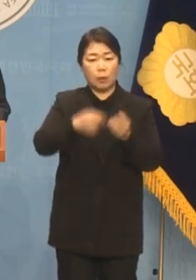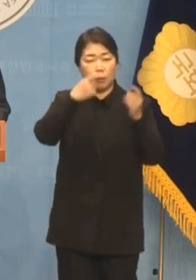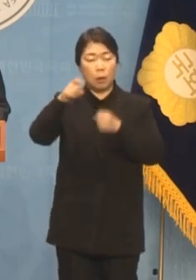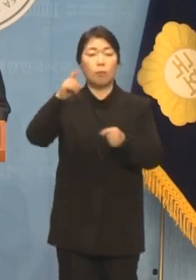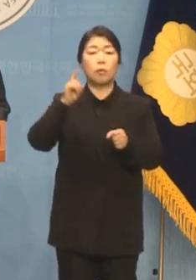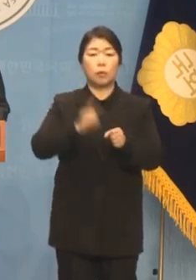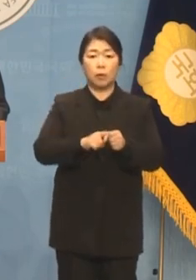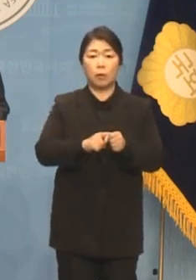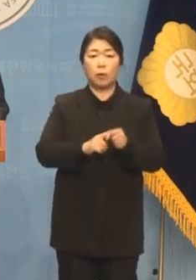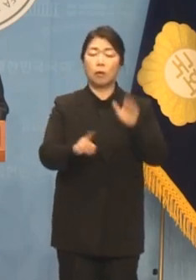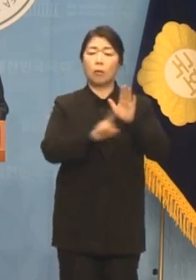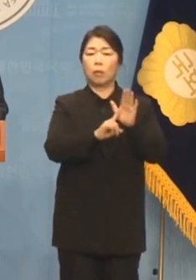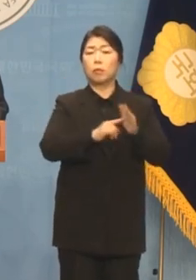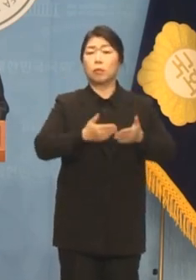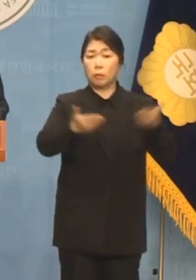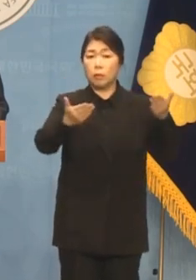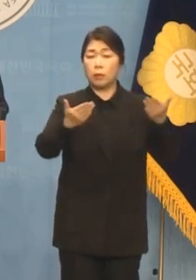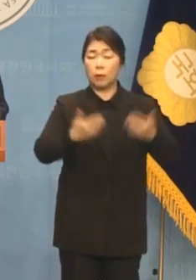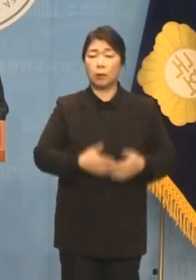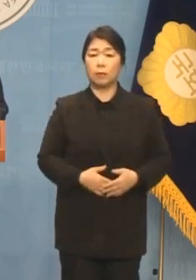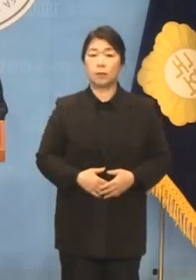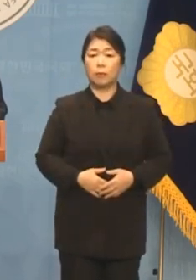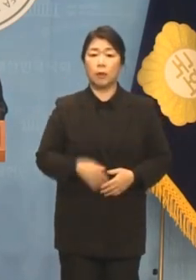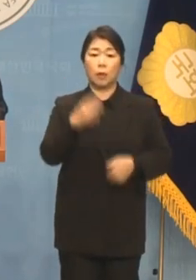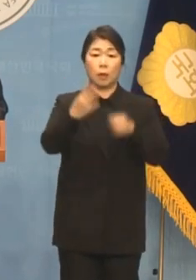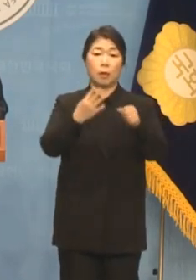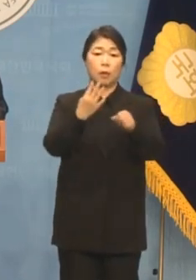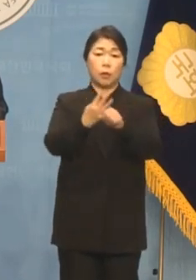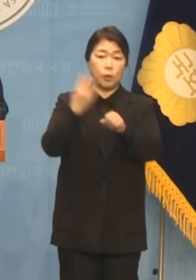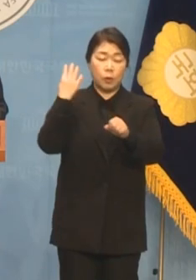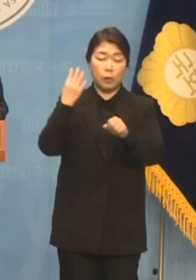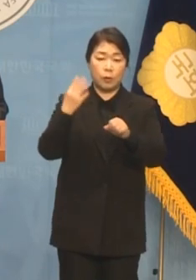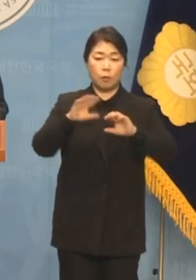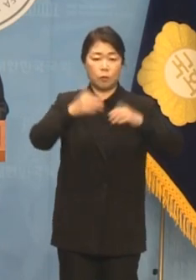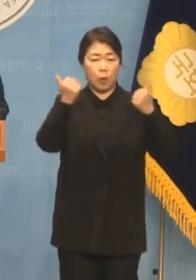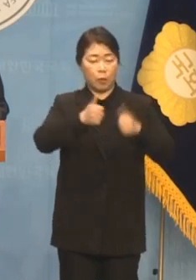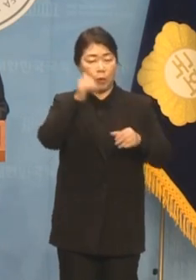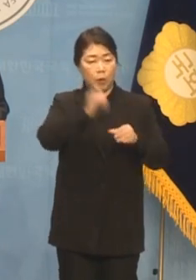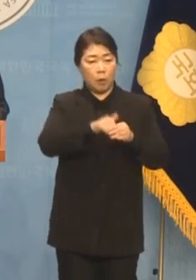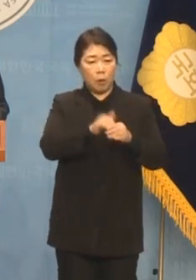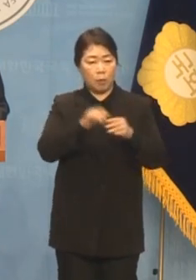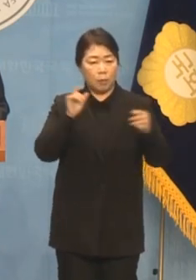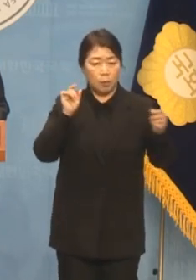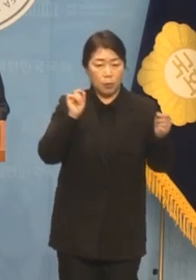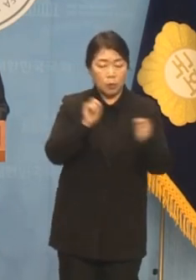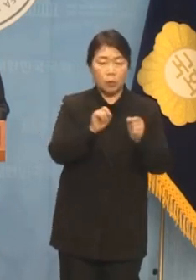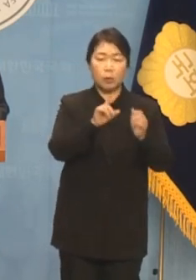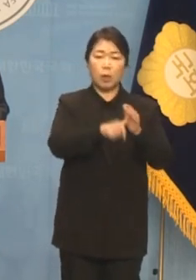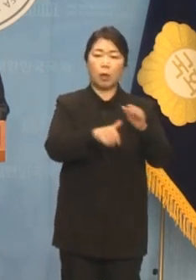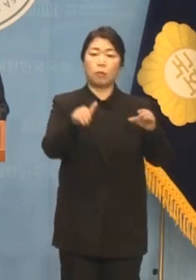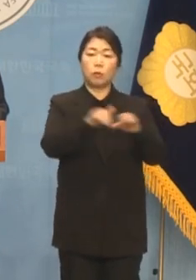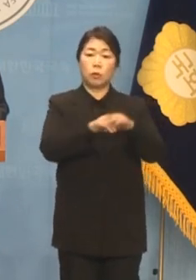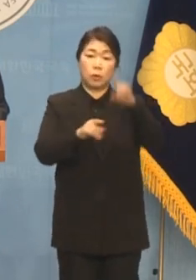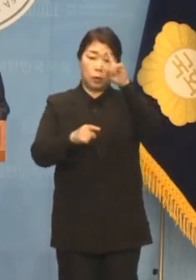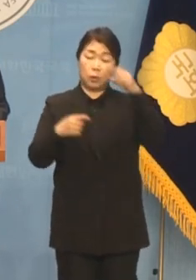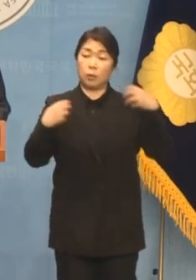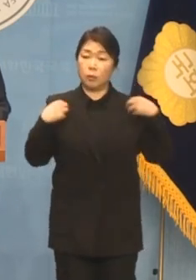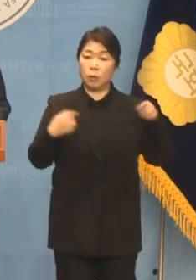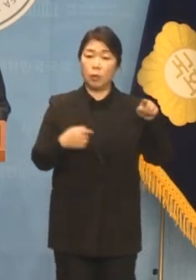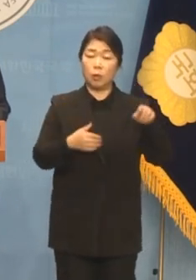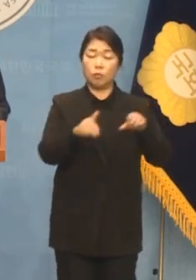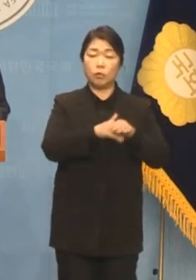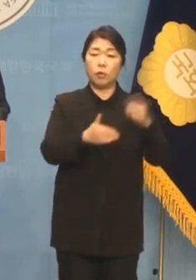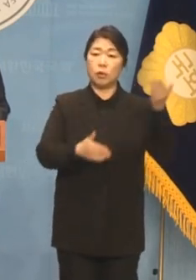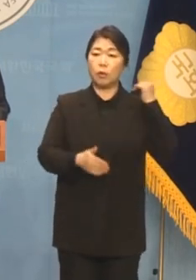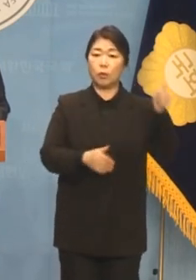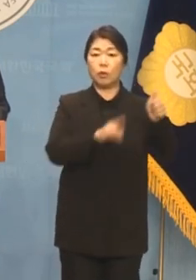극치를 보여주고 있습니다 4년 전 총선을 앞두고 당시 문재인 전 대통령은